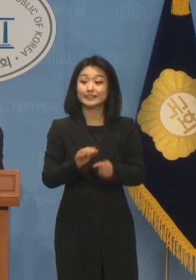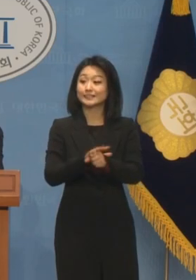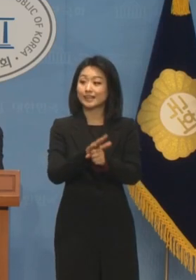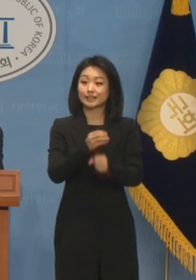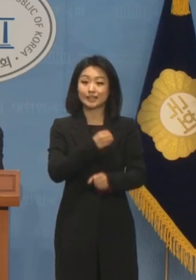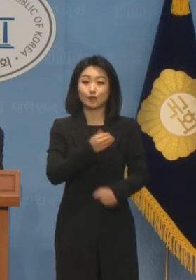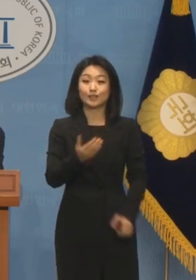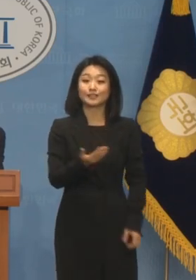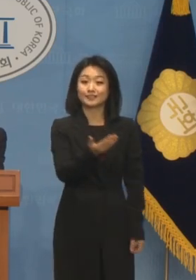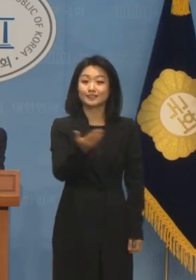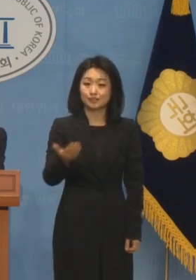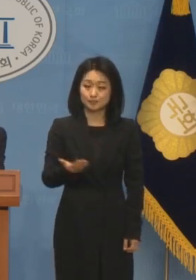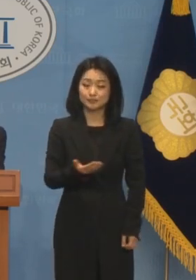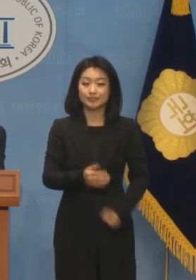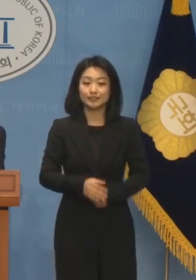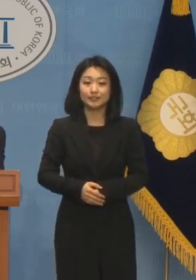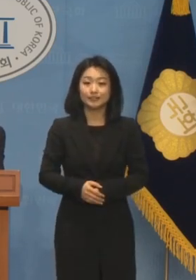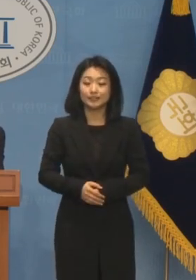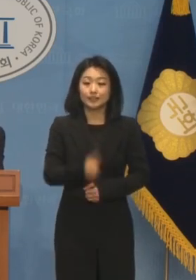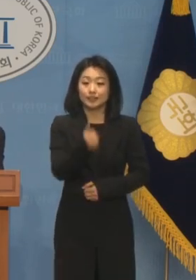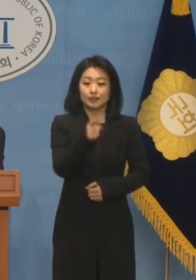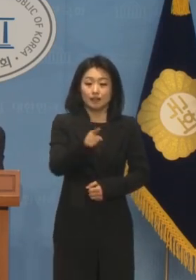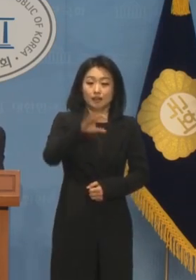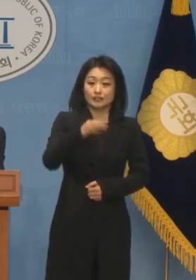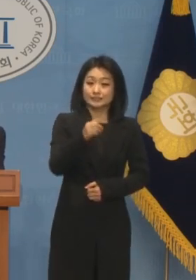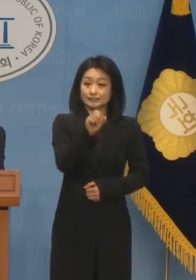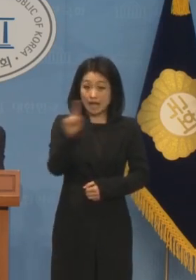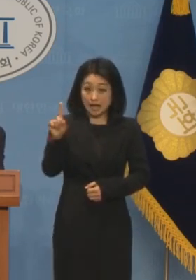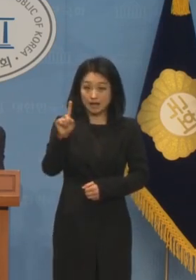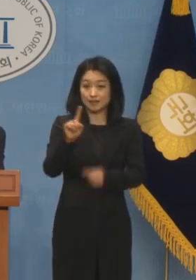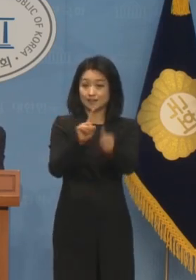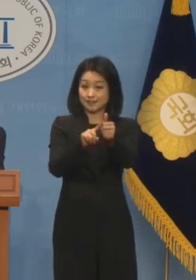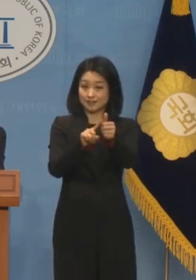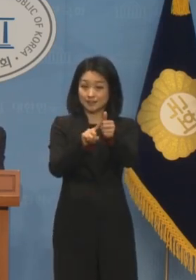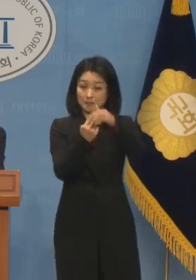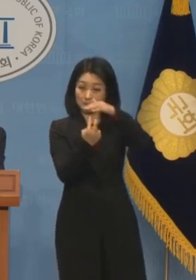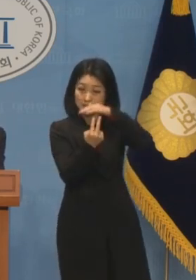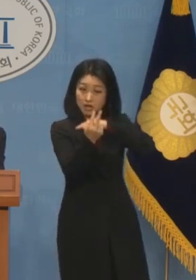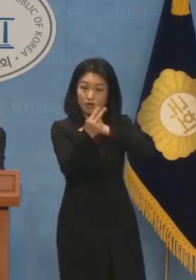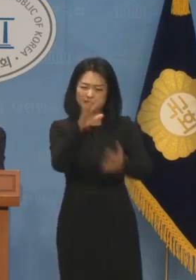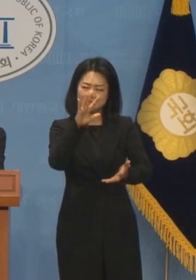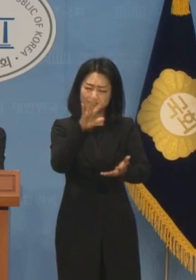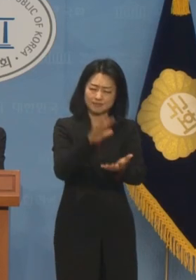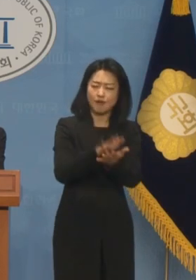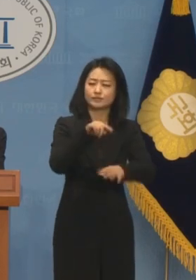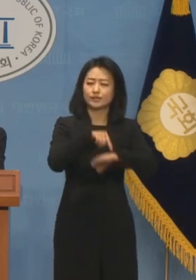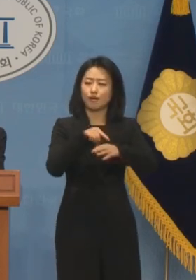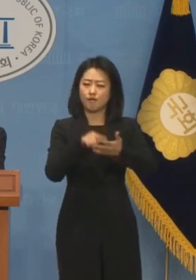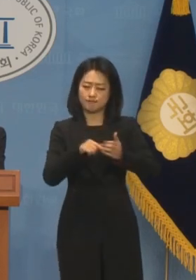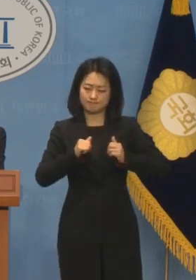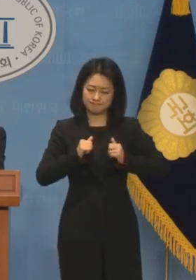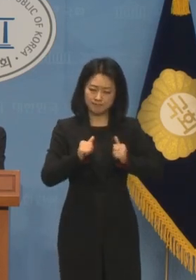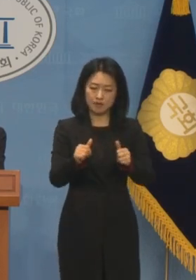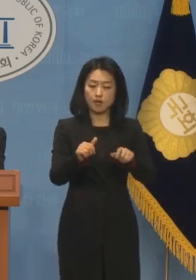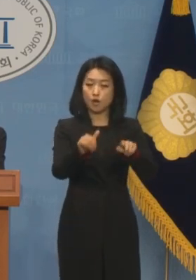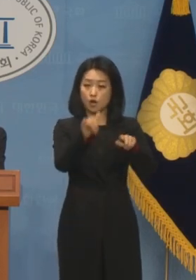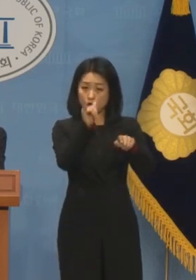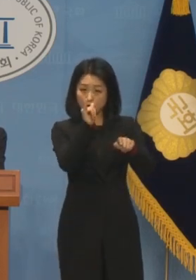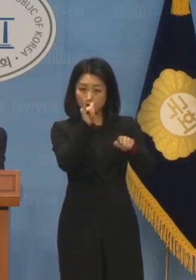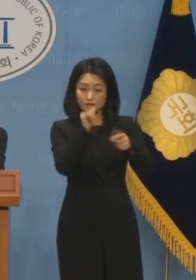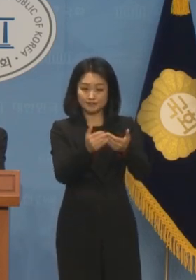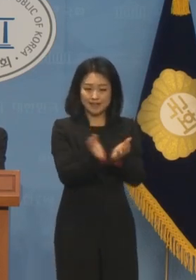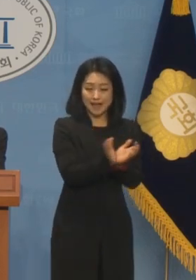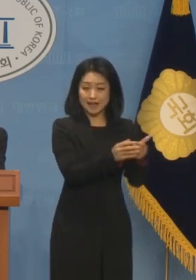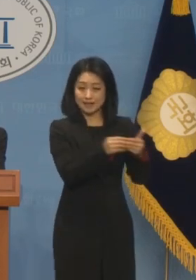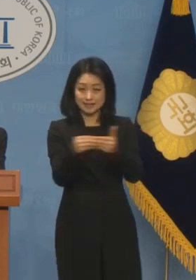사랑하는 당원 동지 여러분, 허은하 후보는 비전과 열정을 갖추고 있습니다. 당을